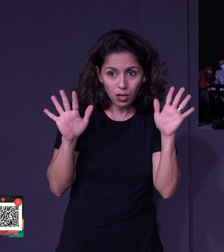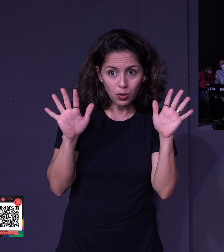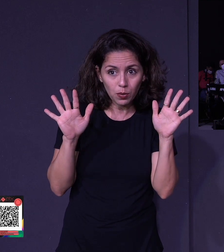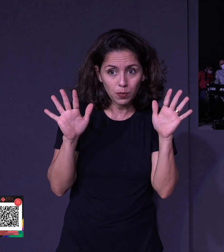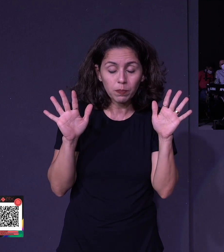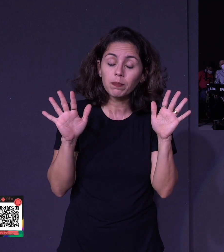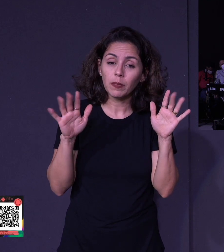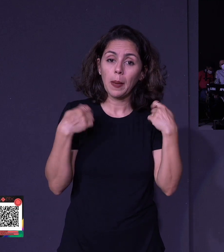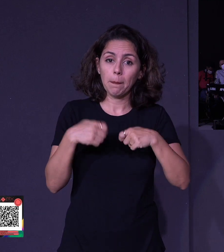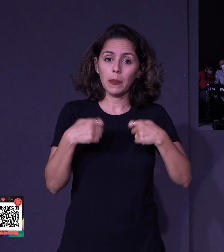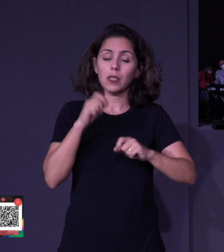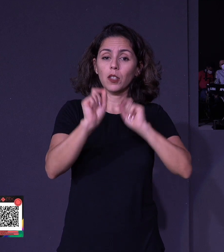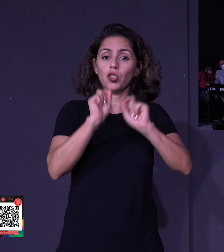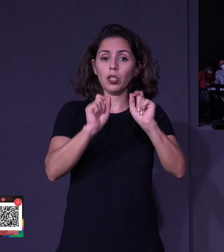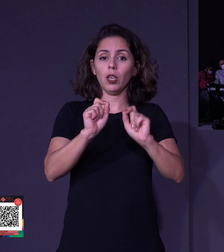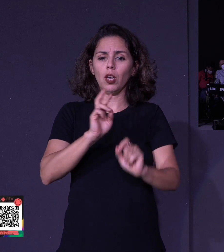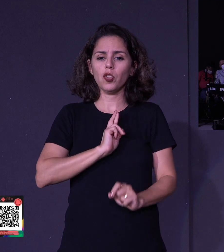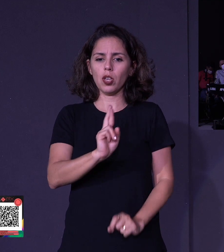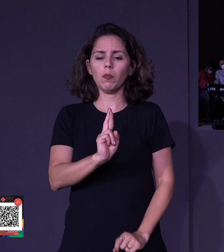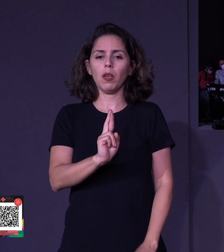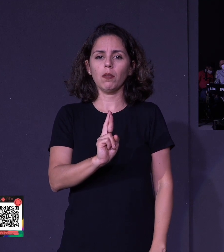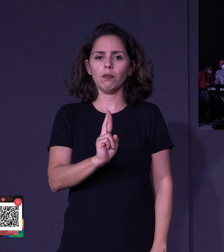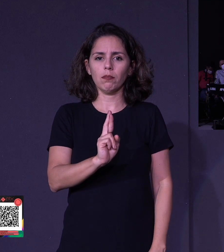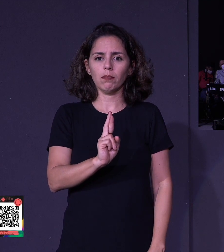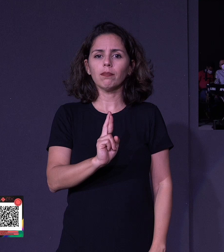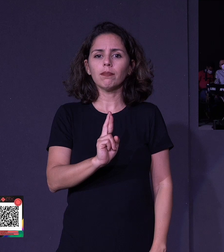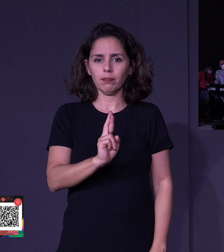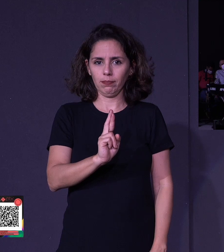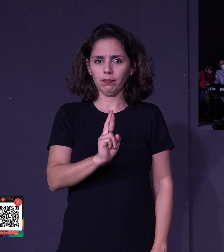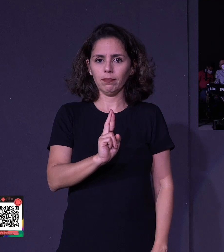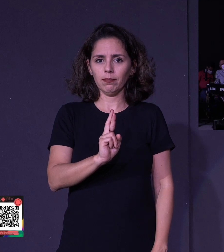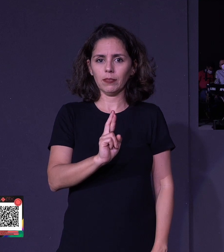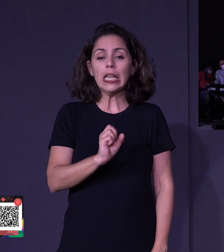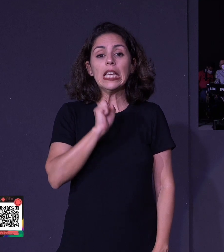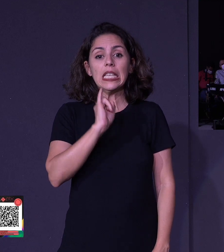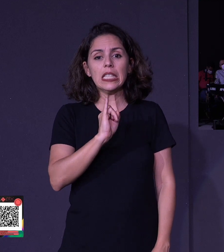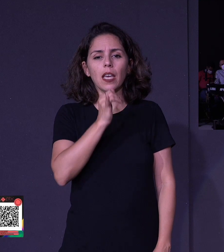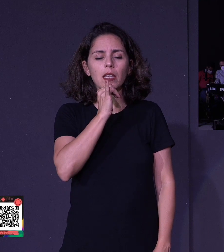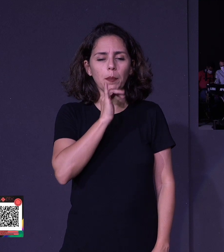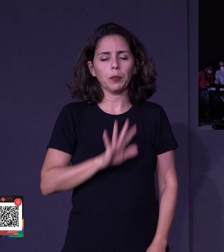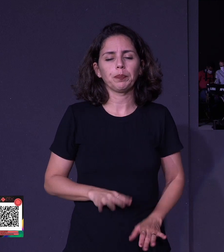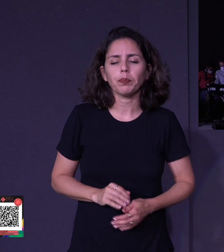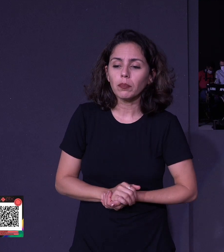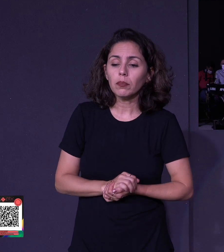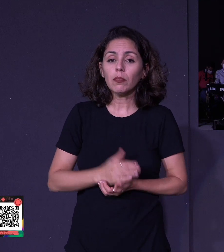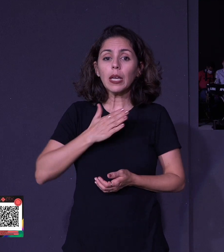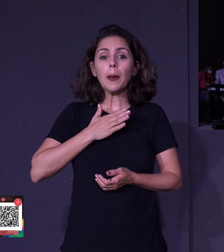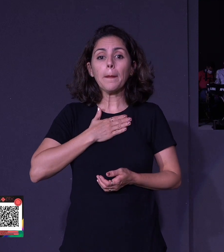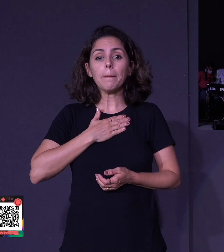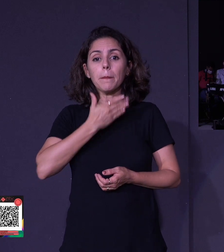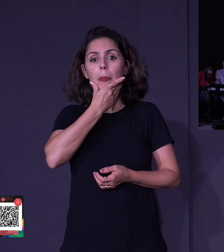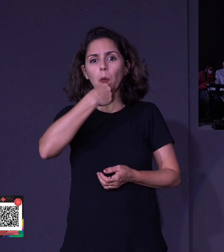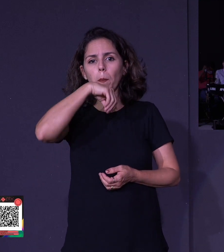O maior respeito. Se ele dissesse saia da sala, era para sair, irmão. Saía mesmo. Hoje apanha na